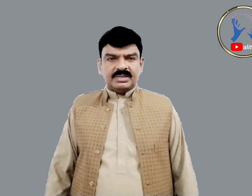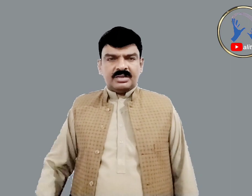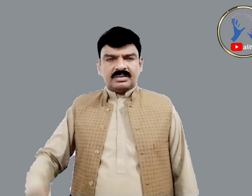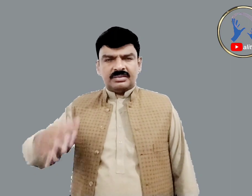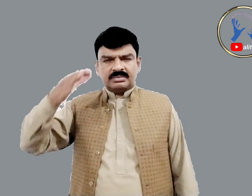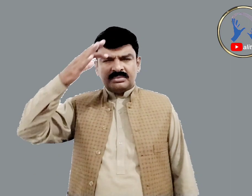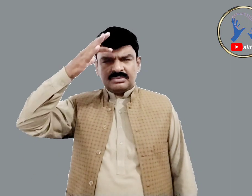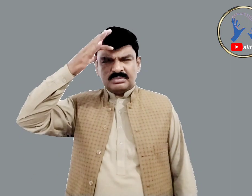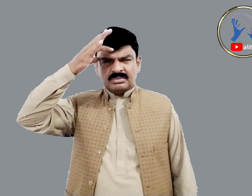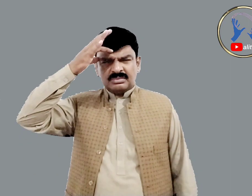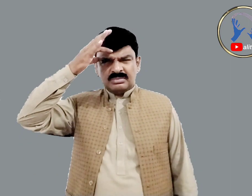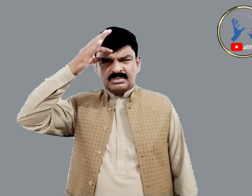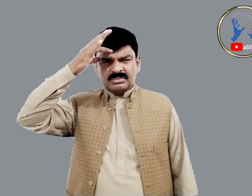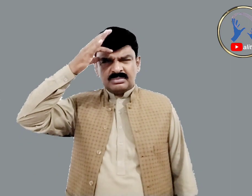अपसेट